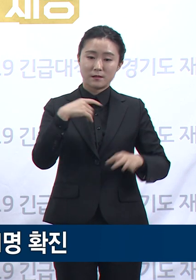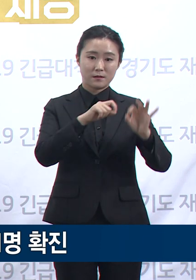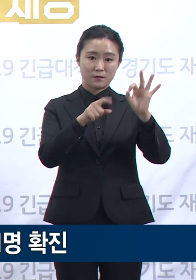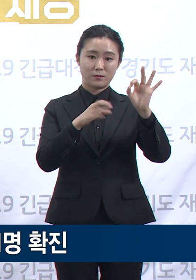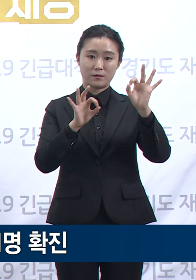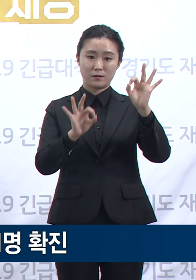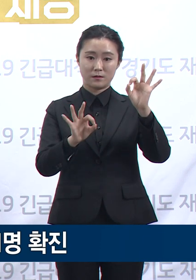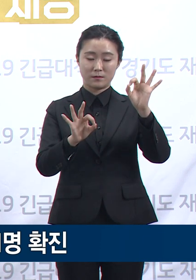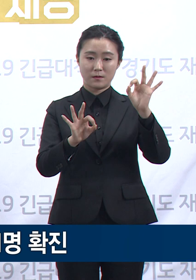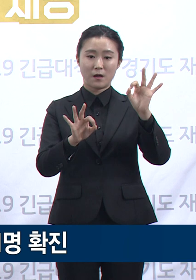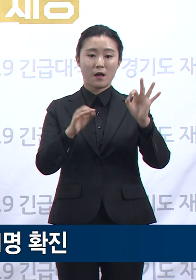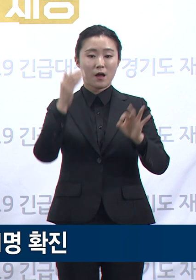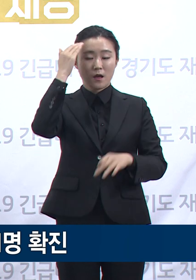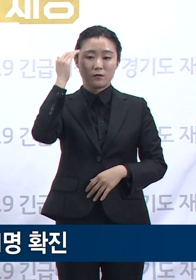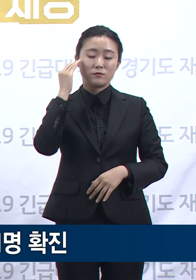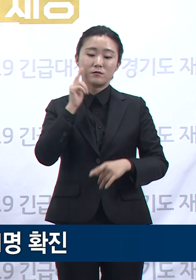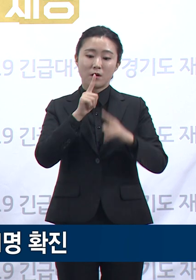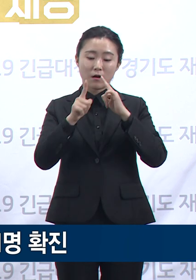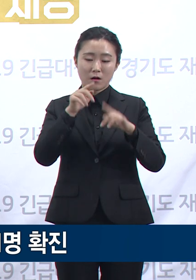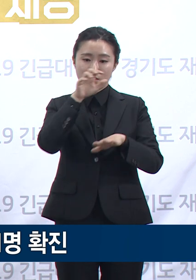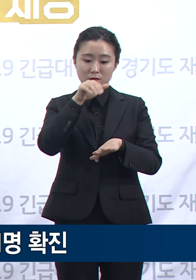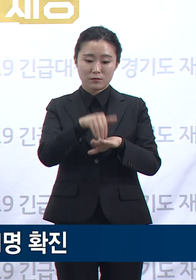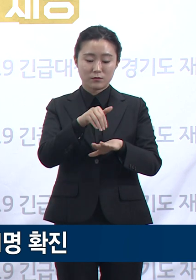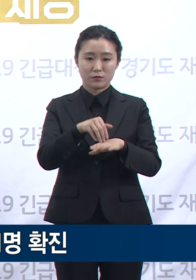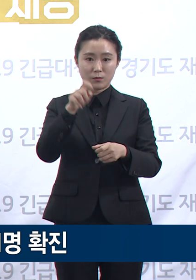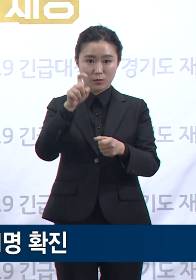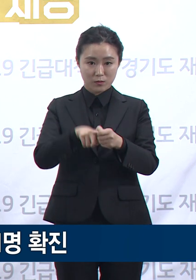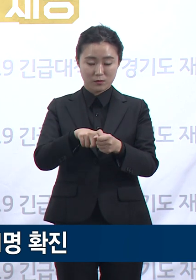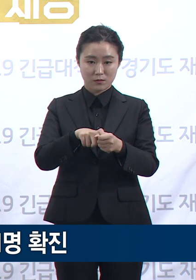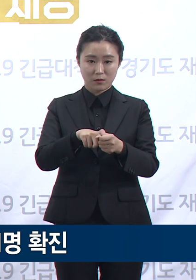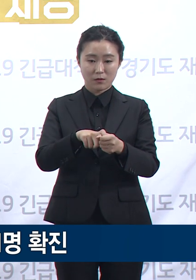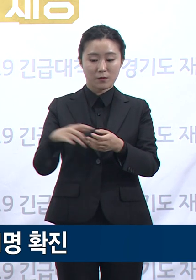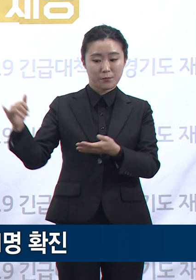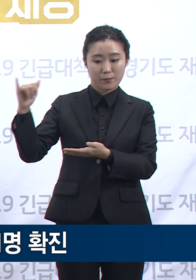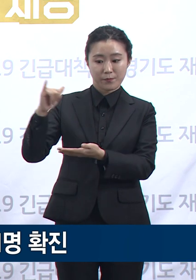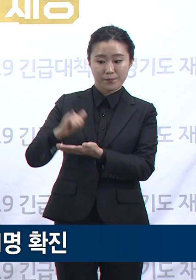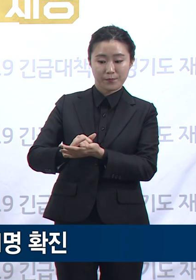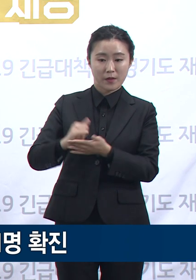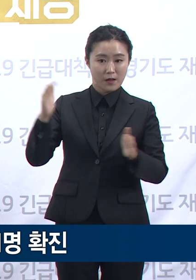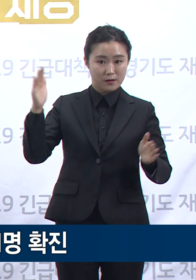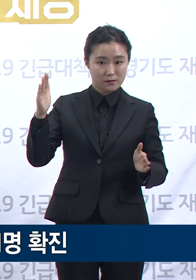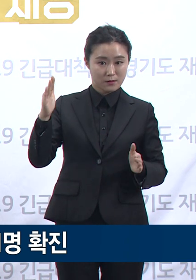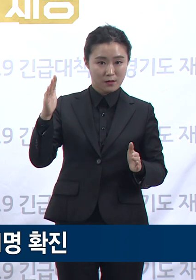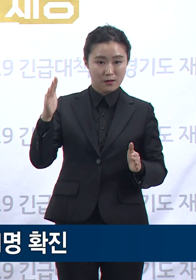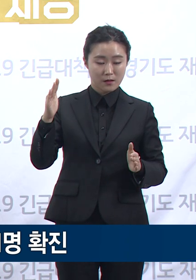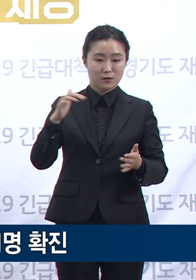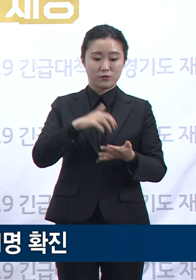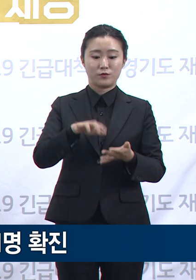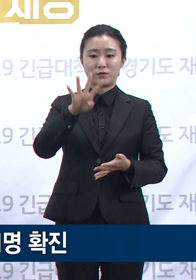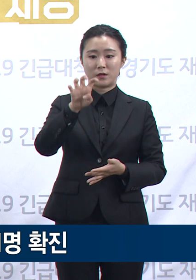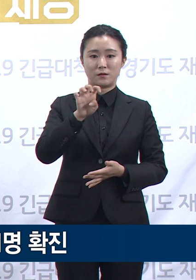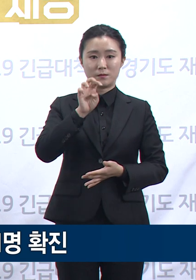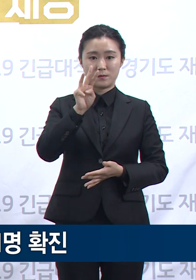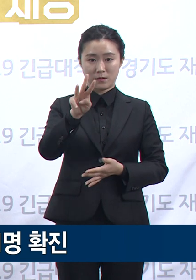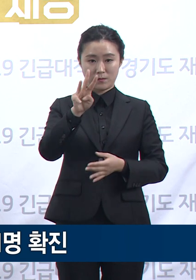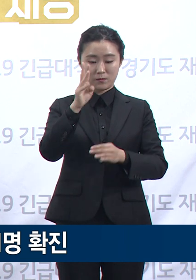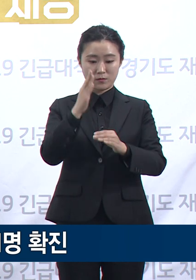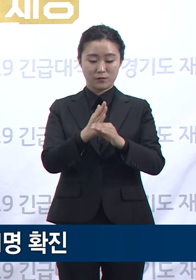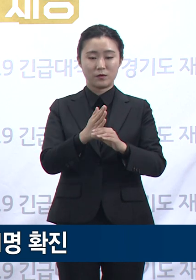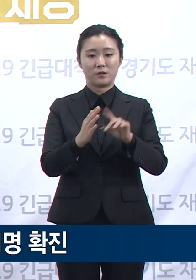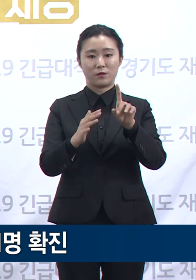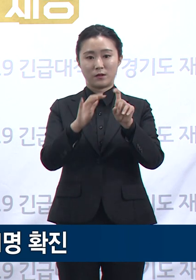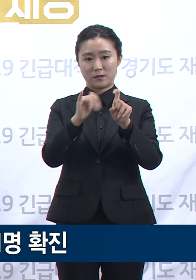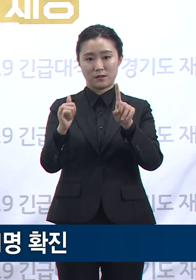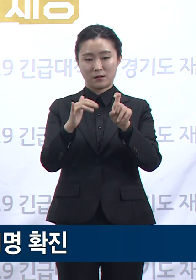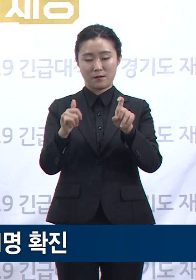위해 입국한 네팔 국적의 연수생 43명 중 11명이 10월 11일 확진 판정을 받았습니다.